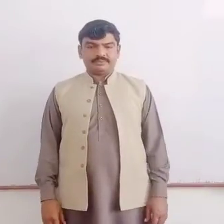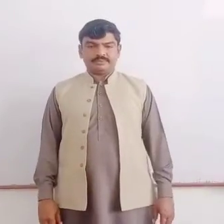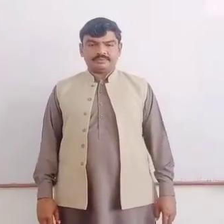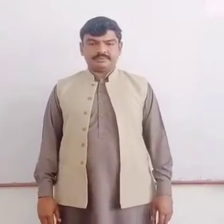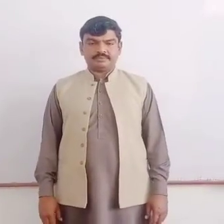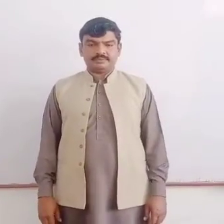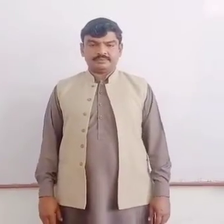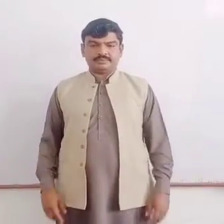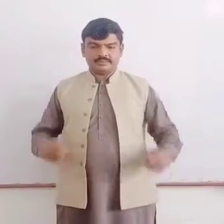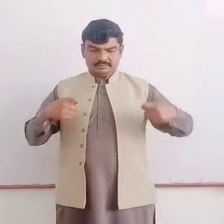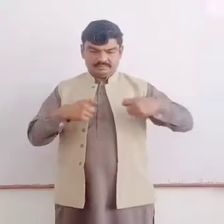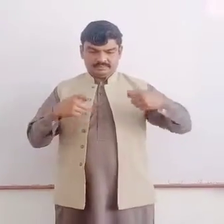गजन,